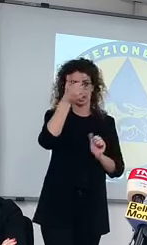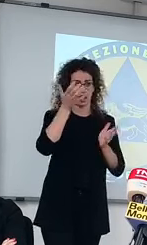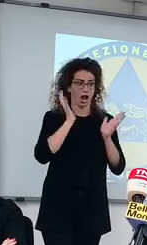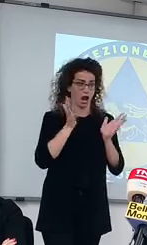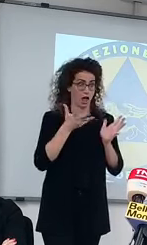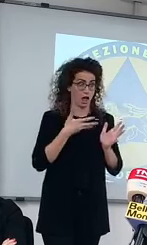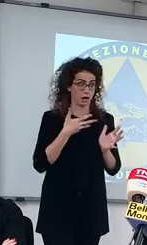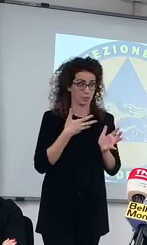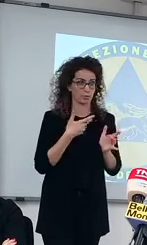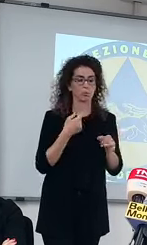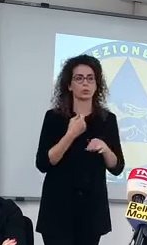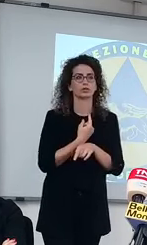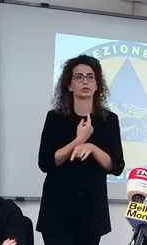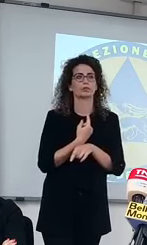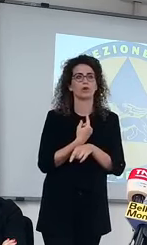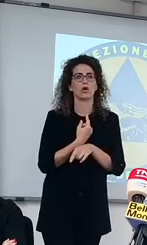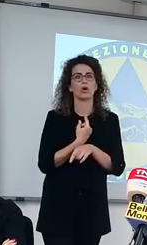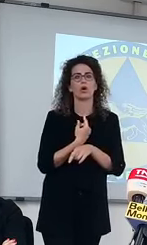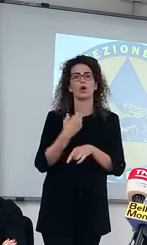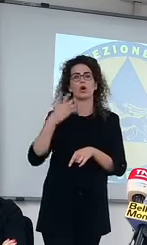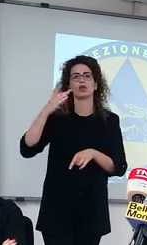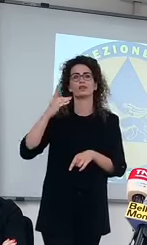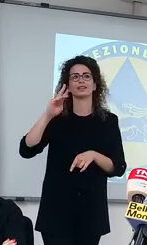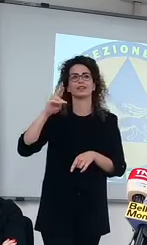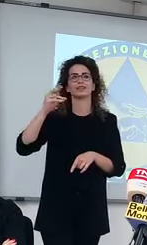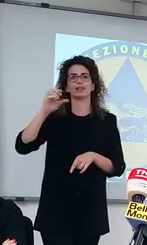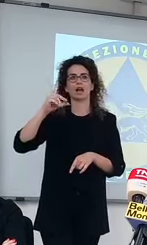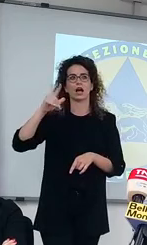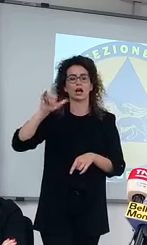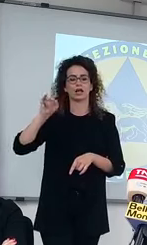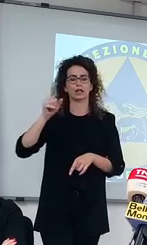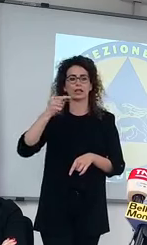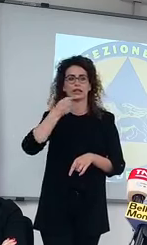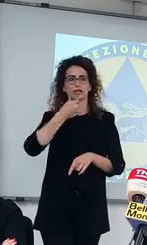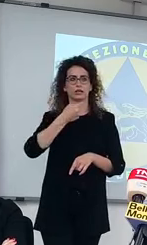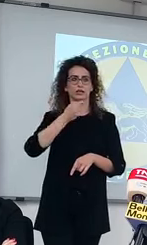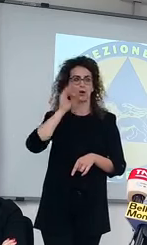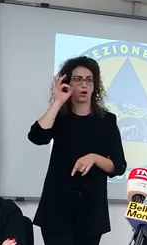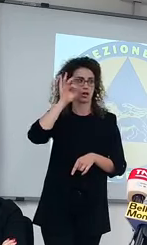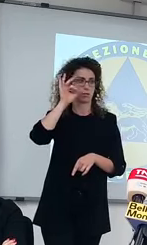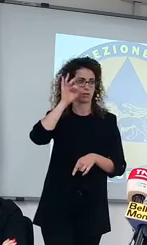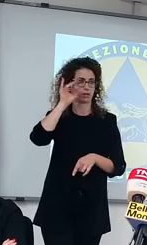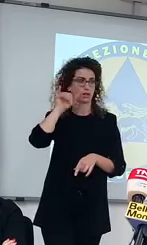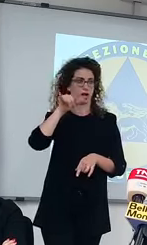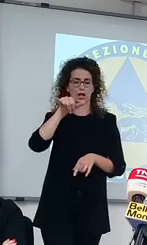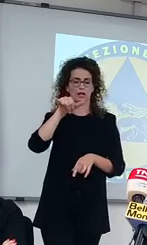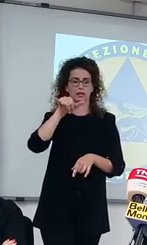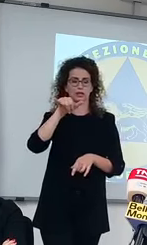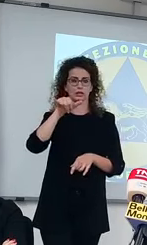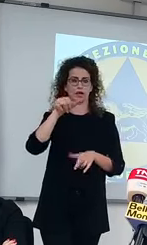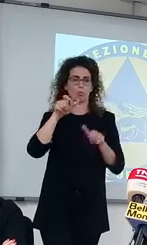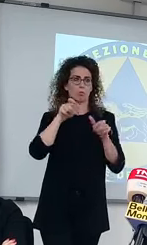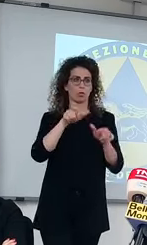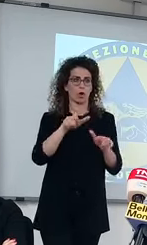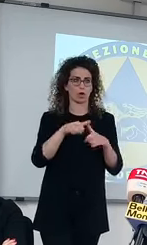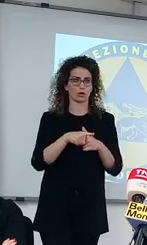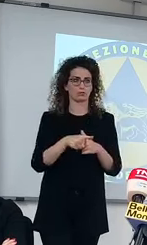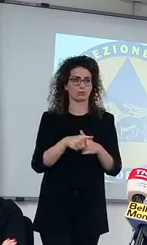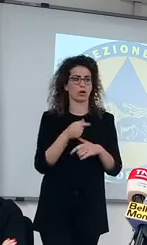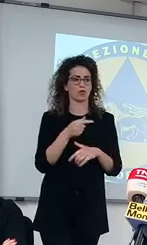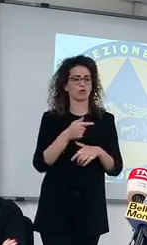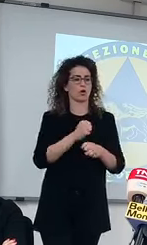il Premier Draghi sta pensando addirittura di bloccare i voli in arrivo dalla Gran Bretagna. Voi nelle videoconferenze che